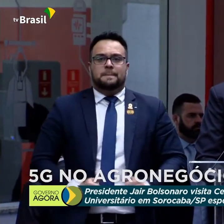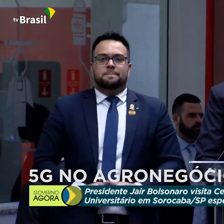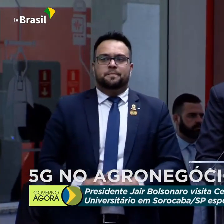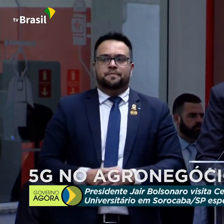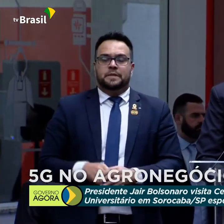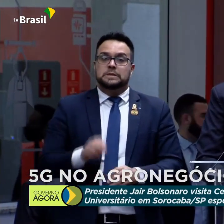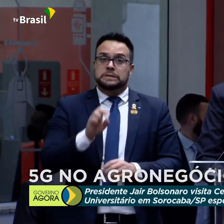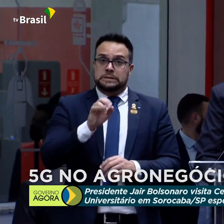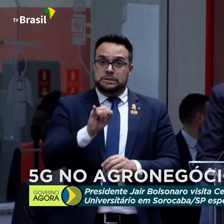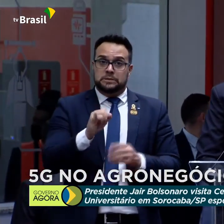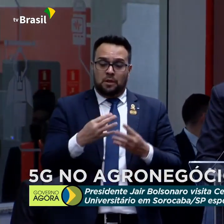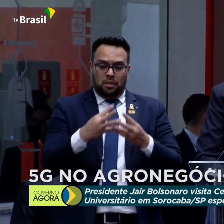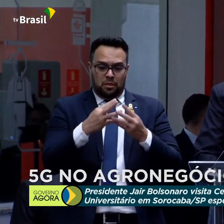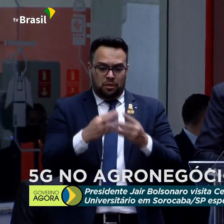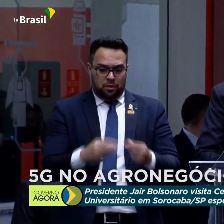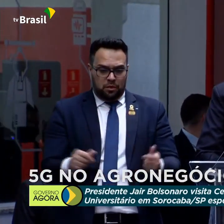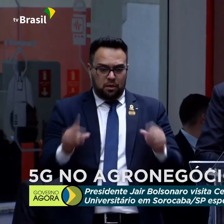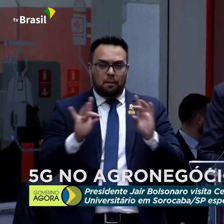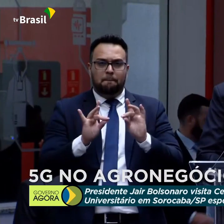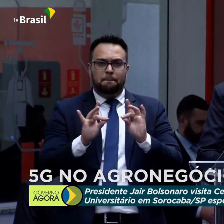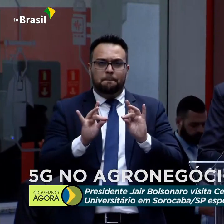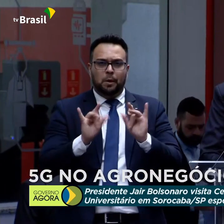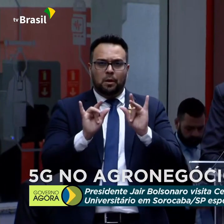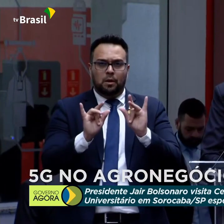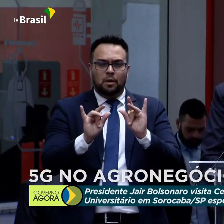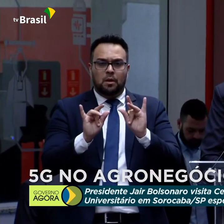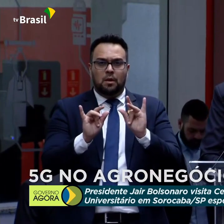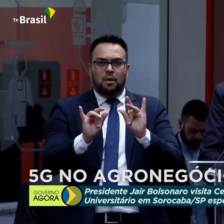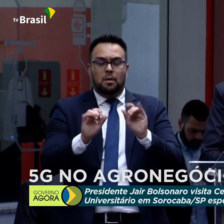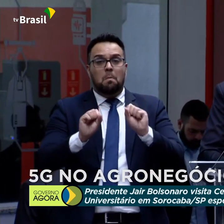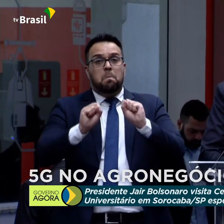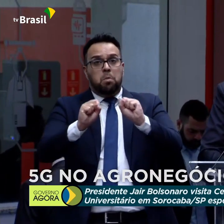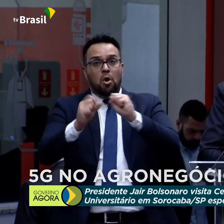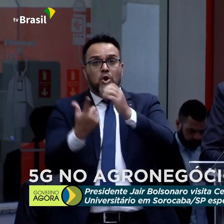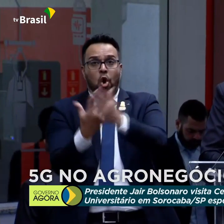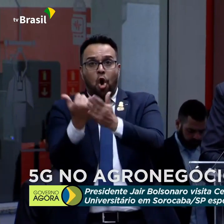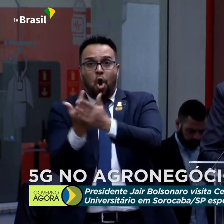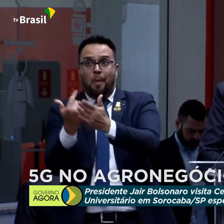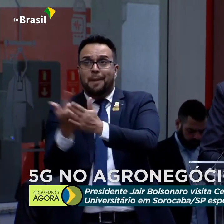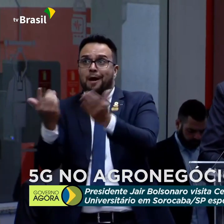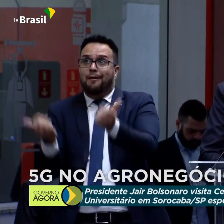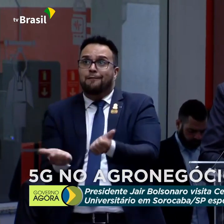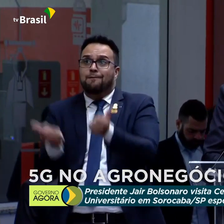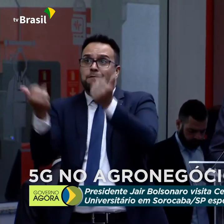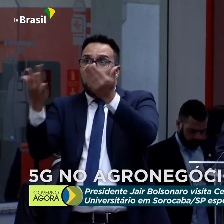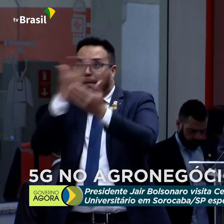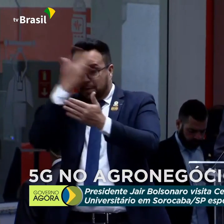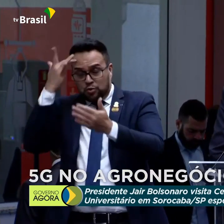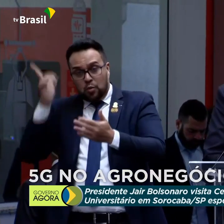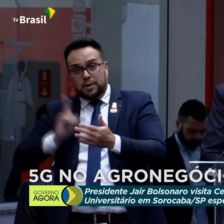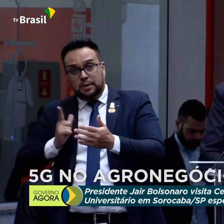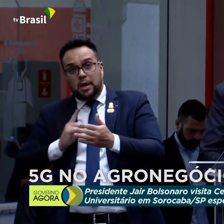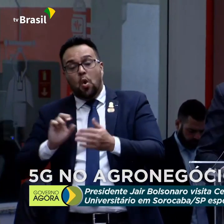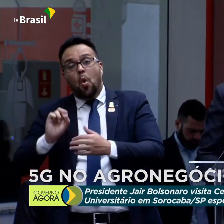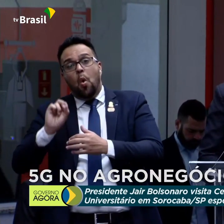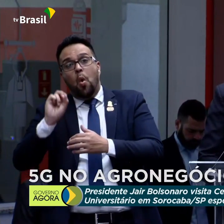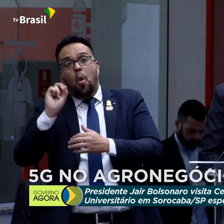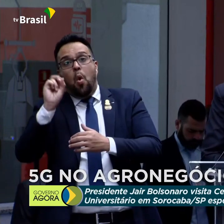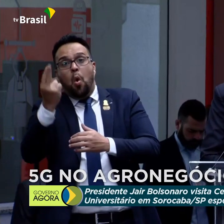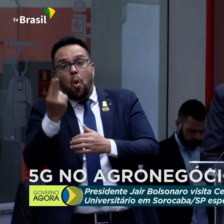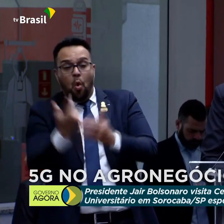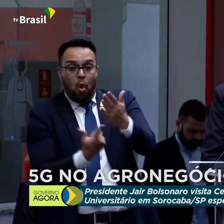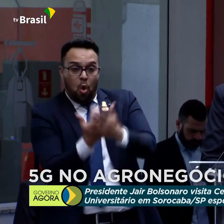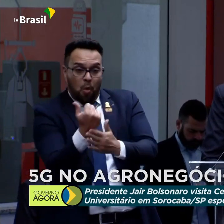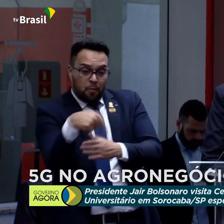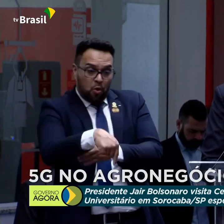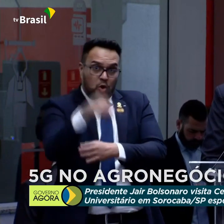se acabar, obviamente, passaremos talvez a importar de quem tem ou quem, porventura, reservou